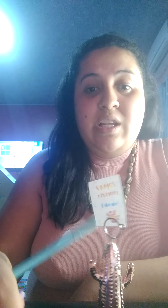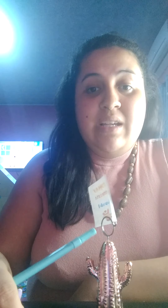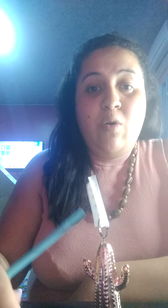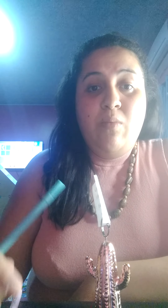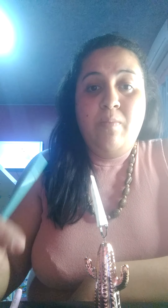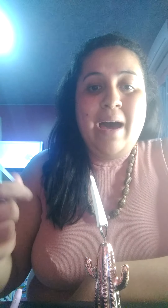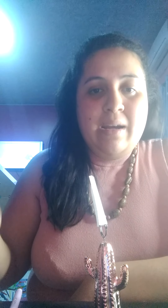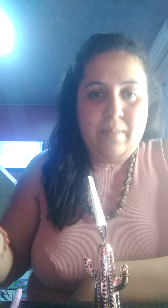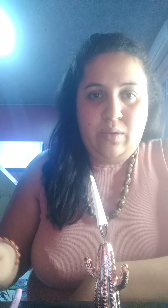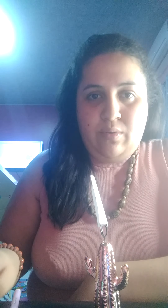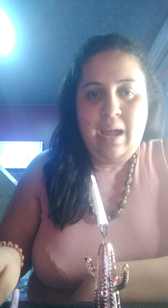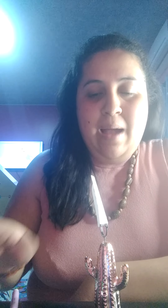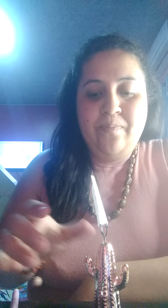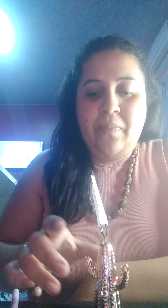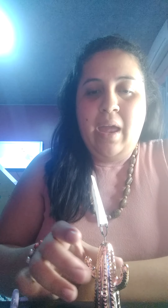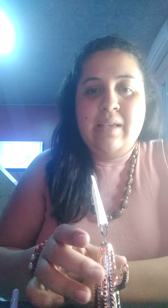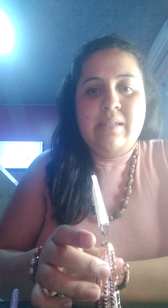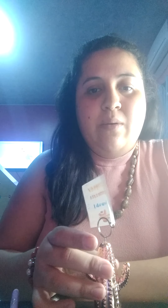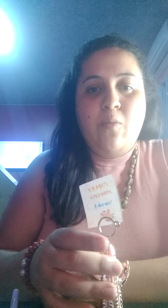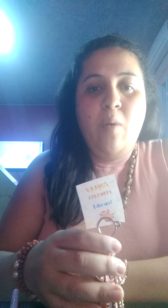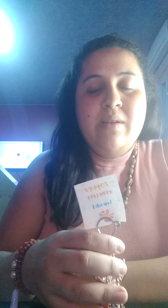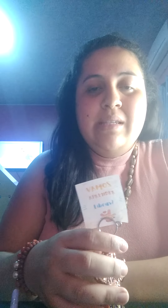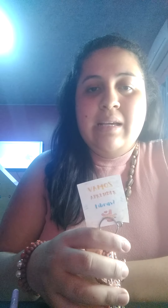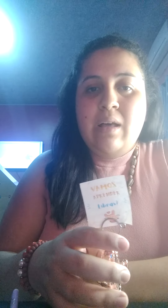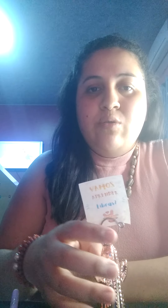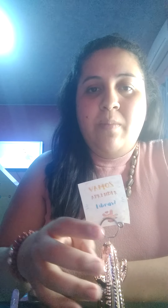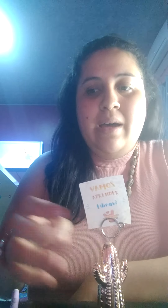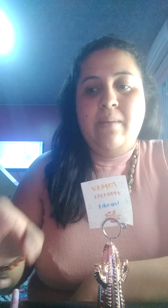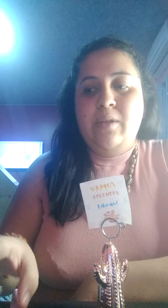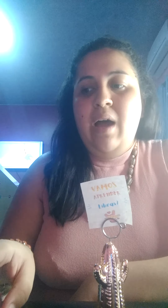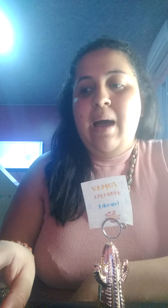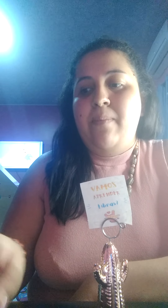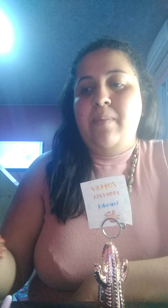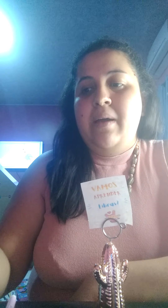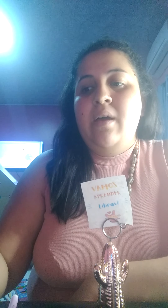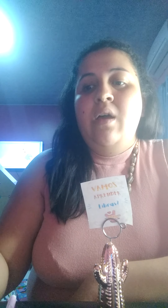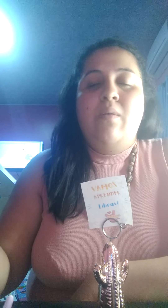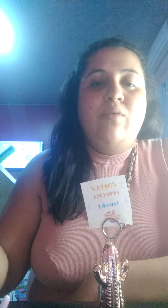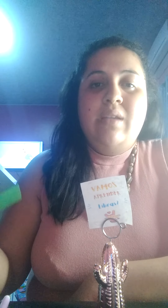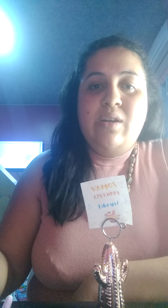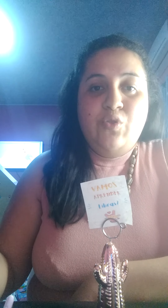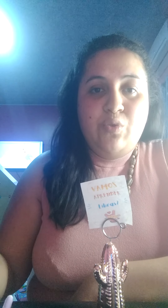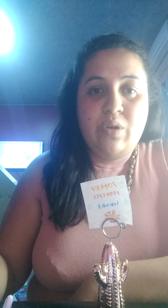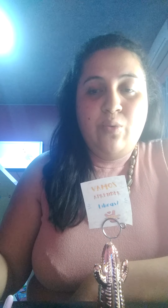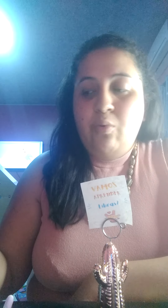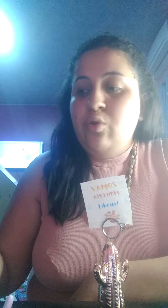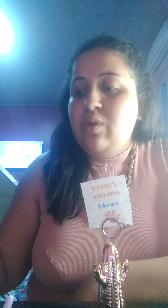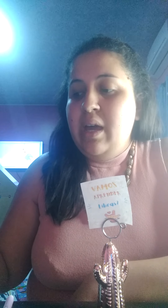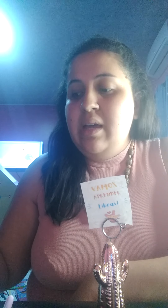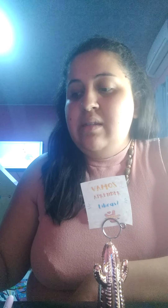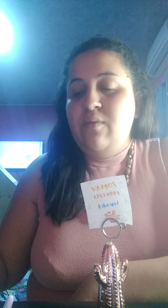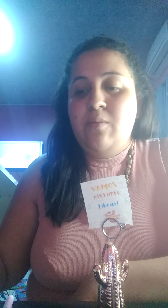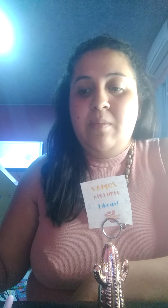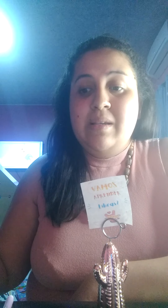utiliza como um parâmetro, tá? Assim, como assim, Glaucia, um parâmetro? Eu sei a estrutura do português, então vou me